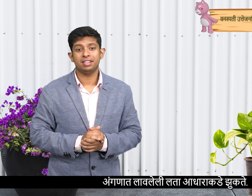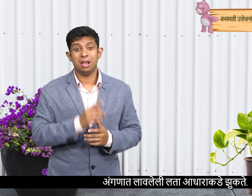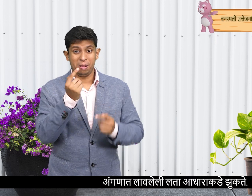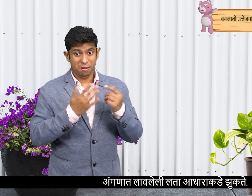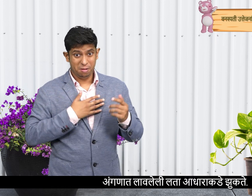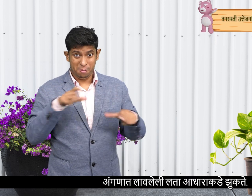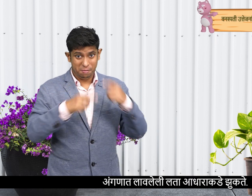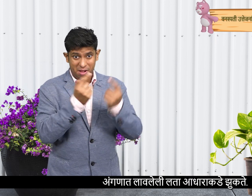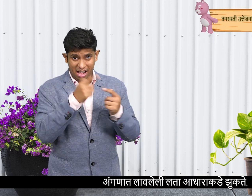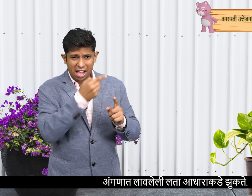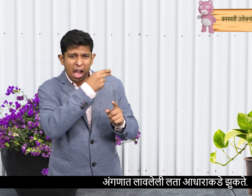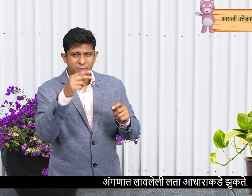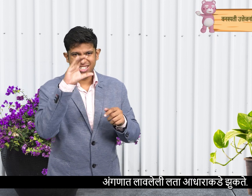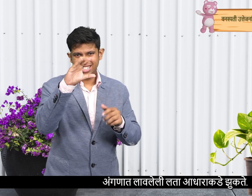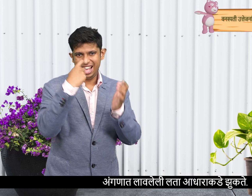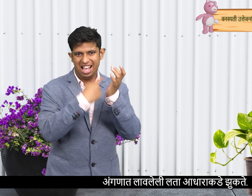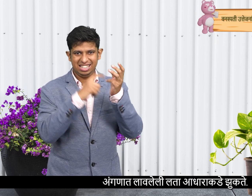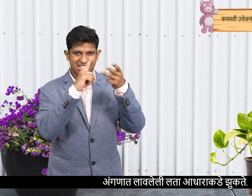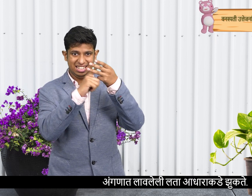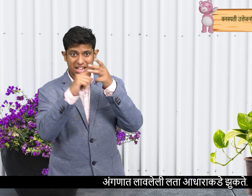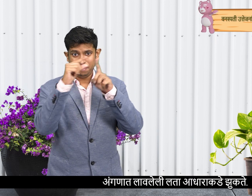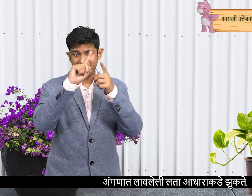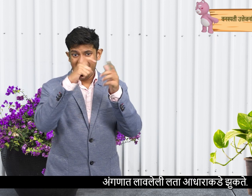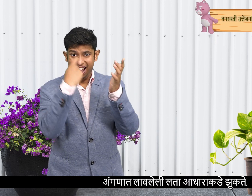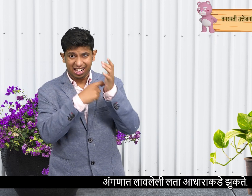अंगणात लावलेली लता आधाराकडे झुकते.